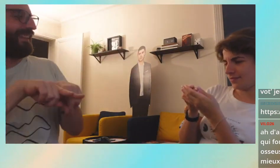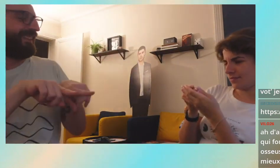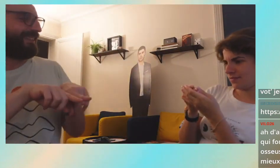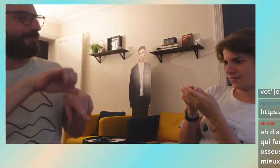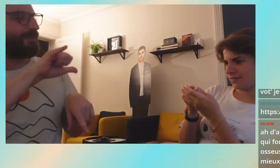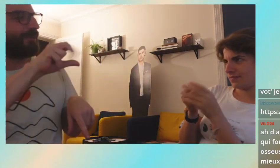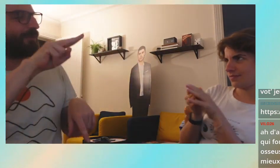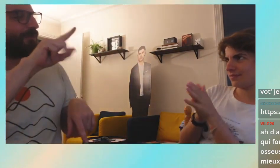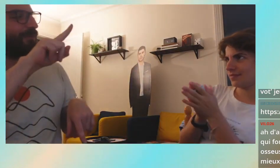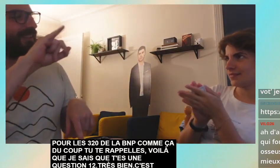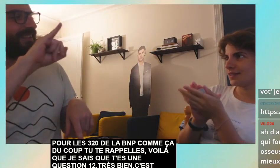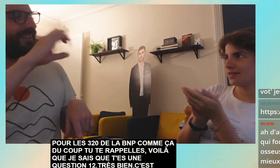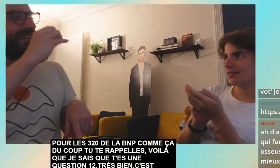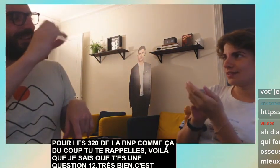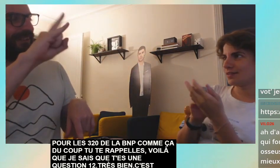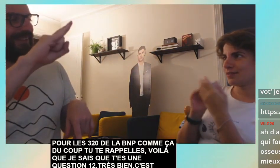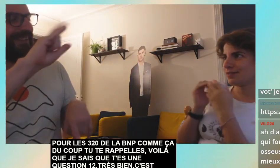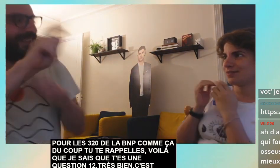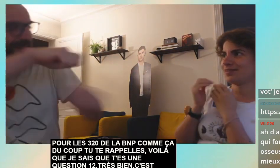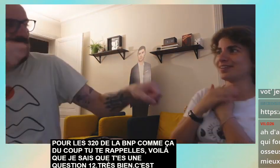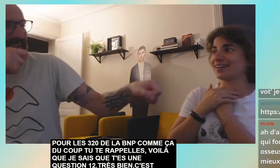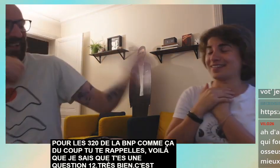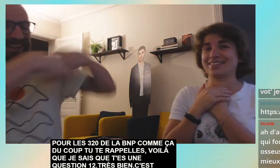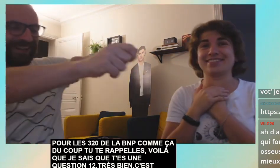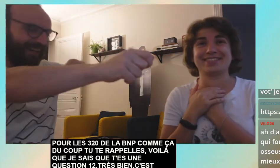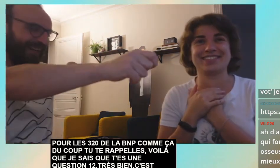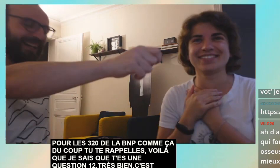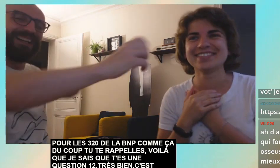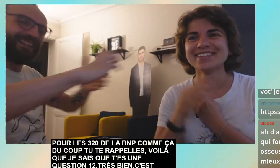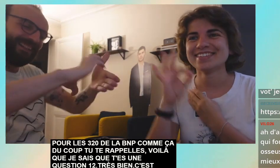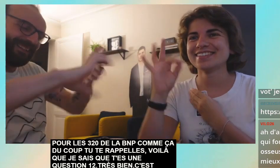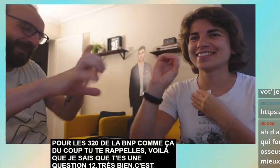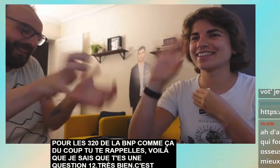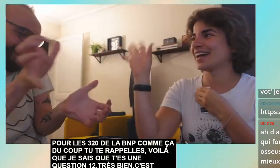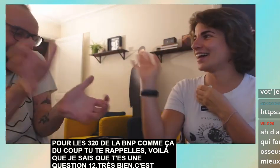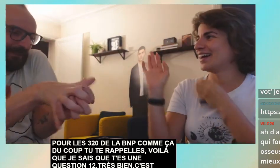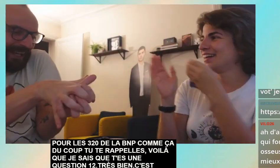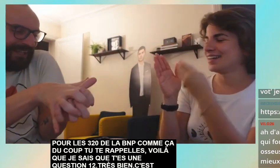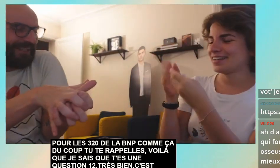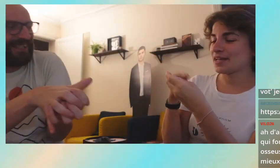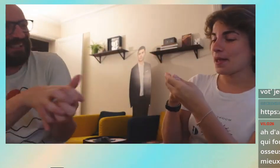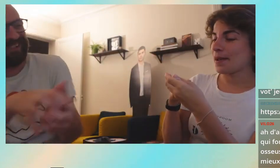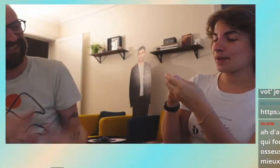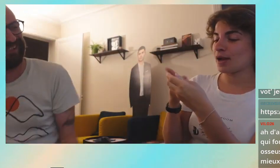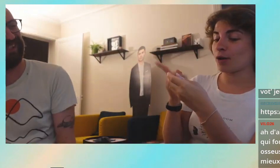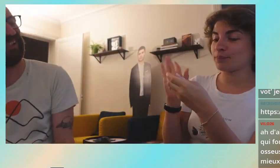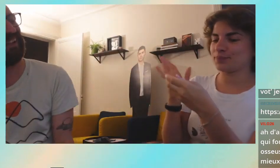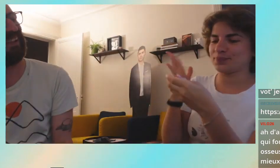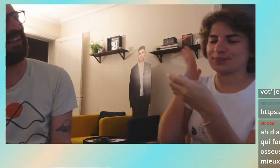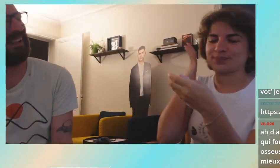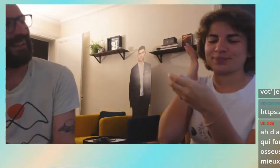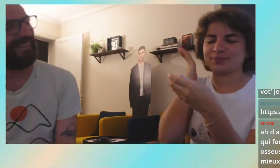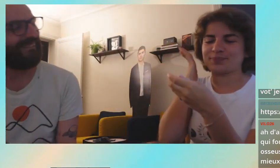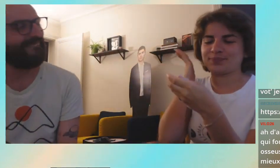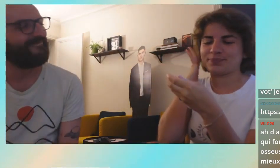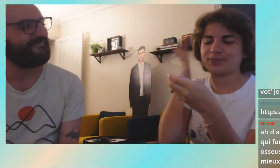C'est comme genre Yu-Gi-Oh! Ah, c'est ma carte piège. Alors,